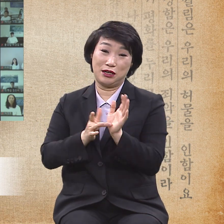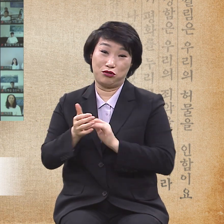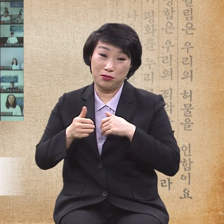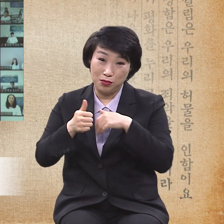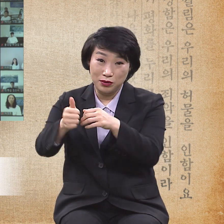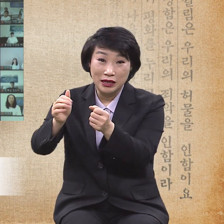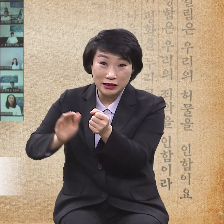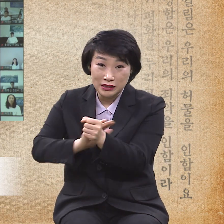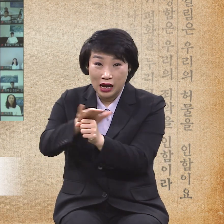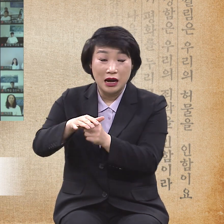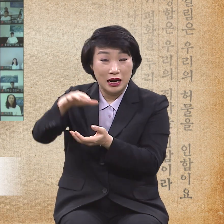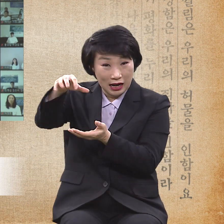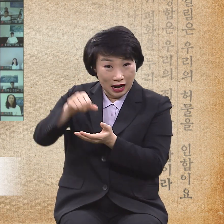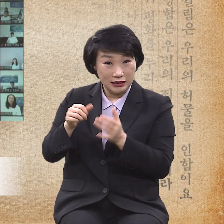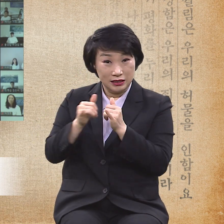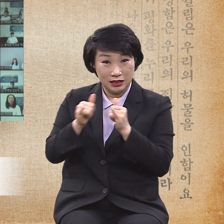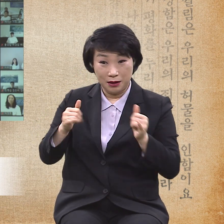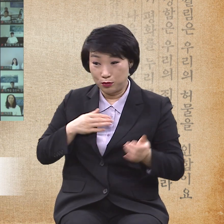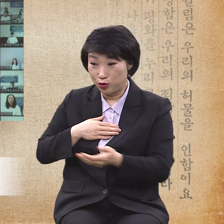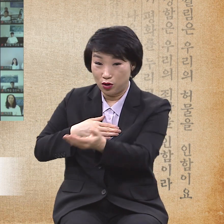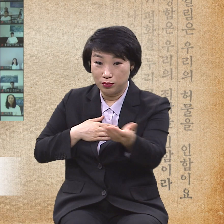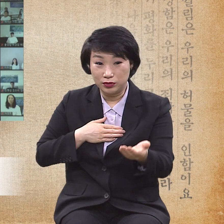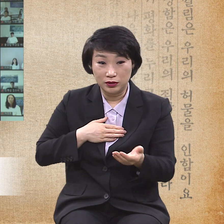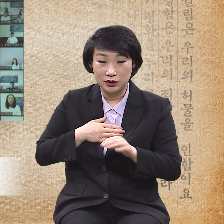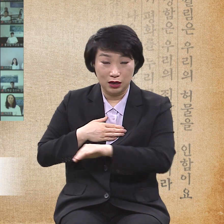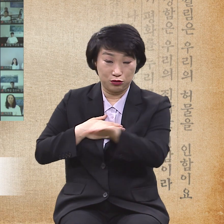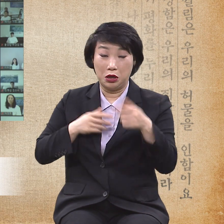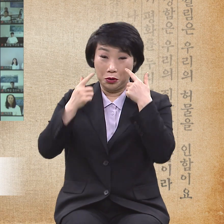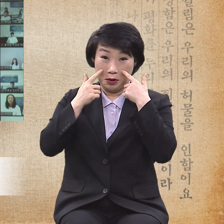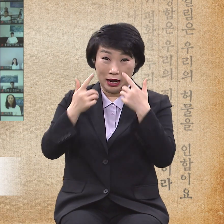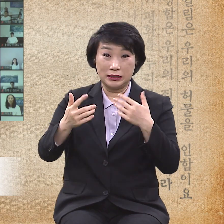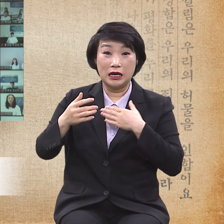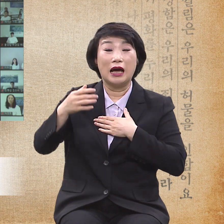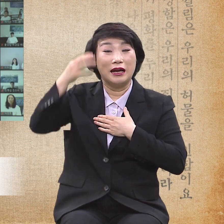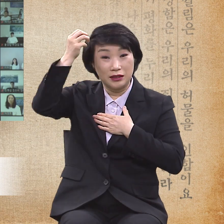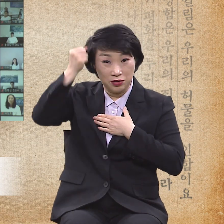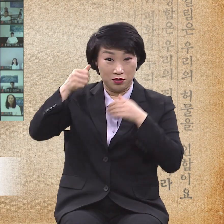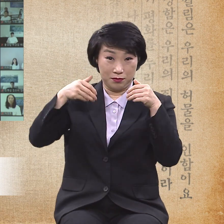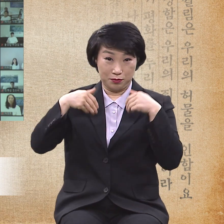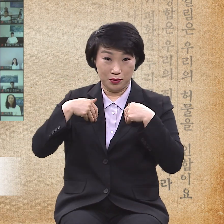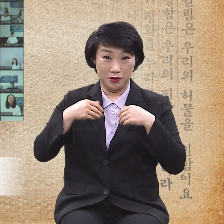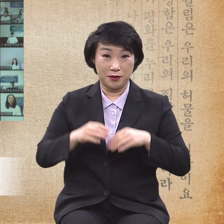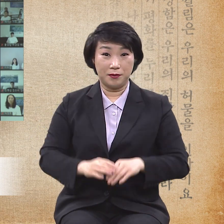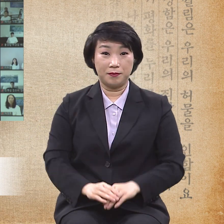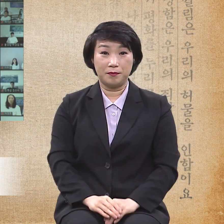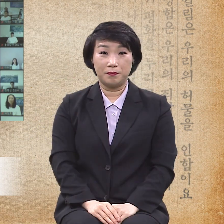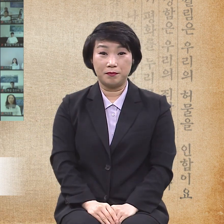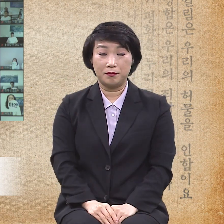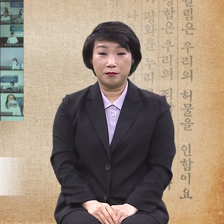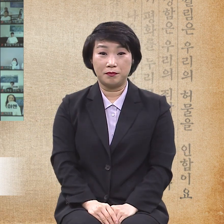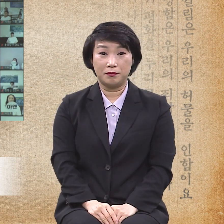사랑을 받은 자임을 우리는 확실히 인지해야 합니다.